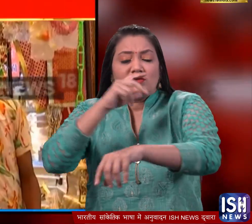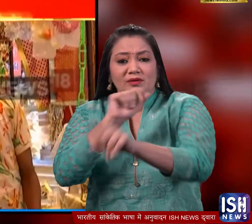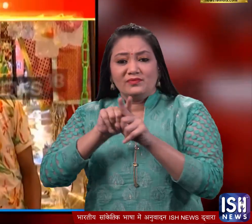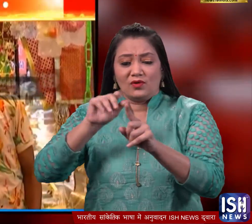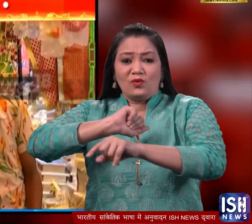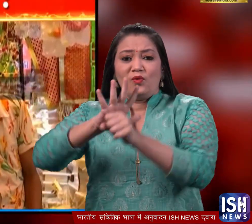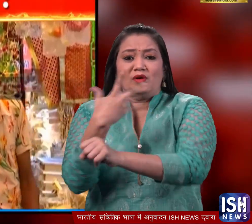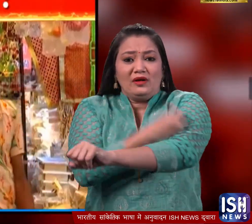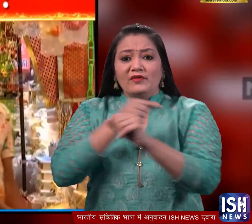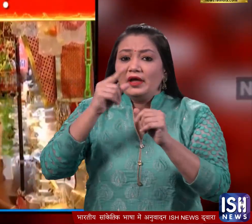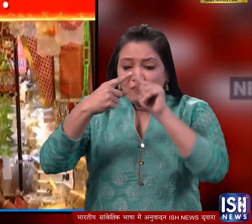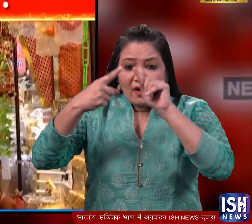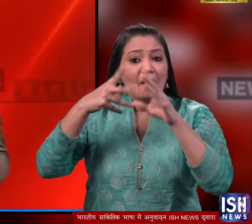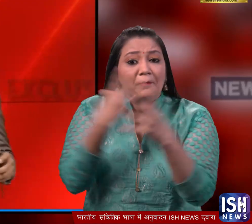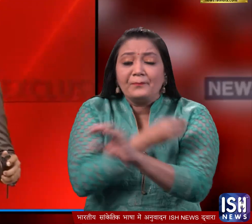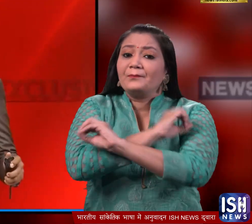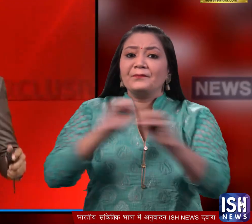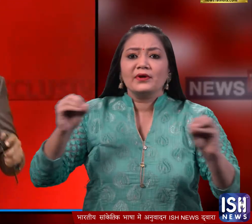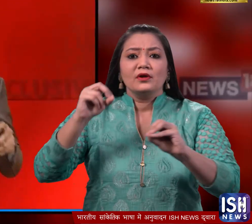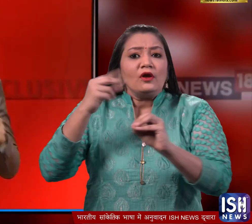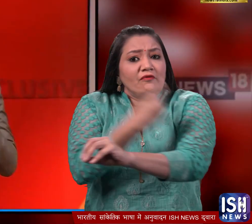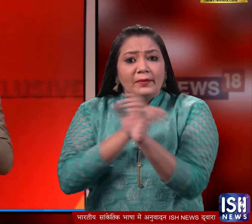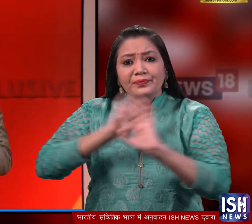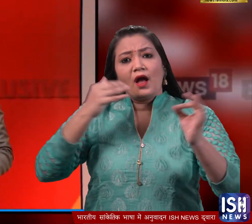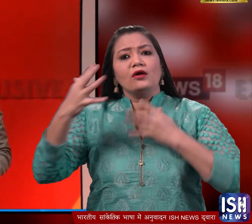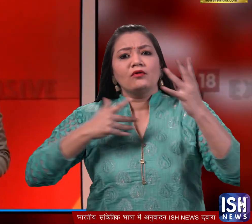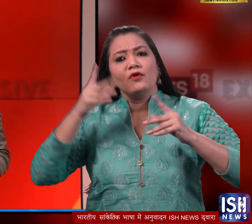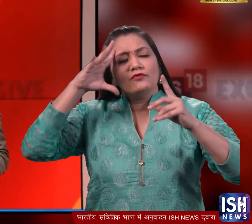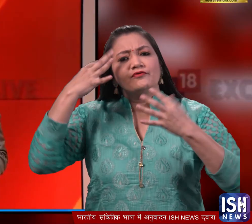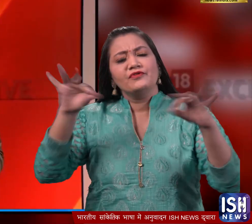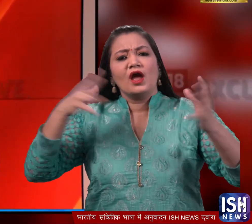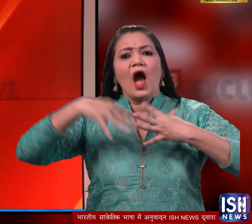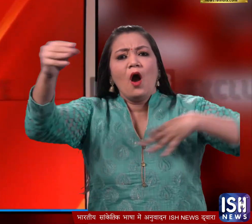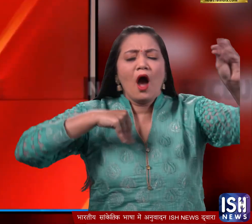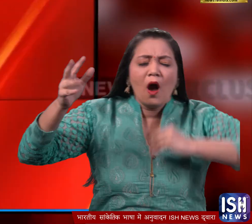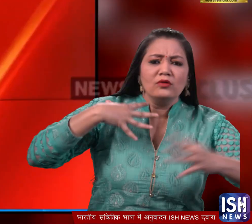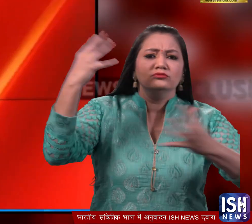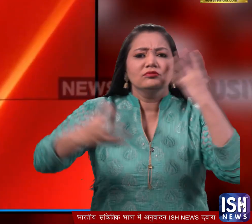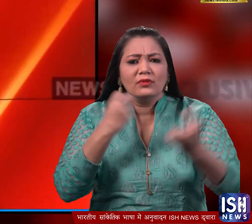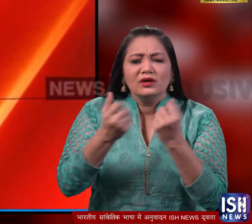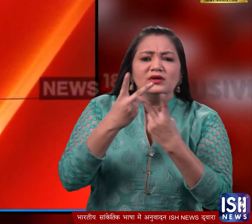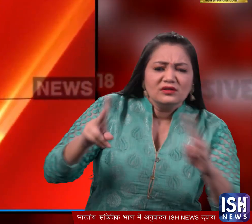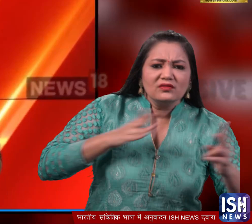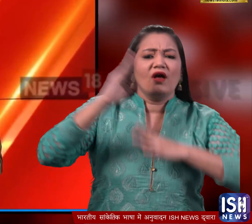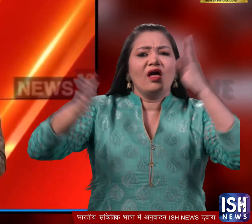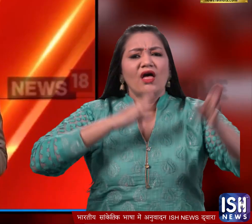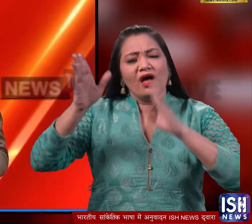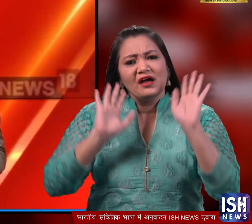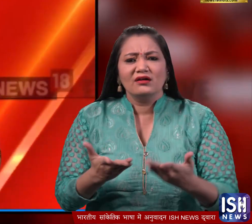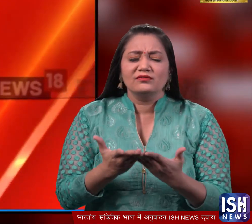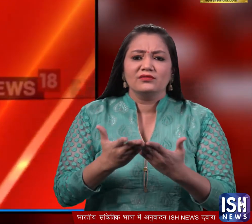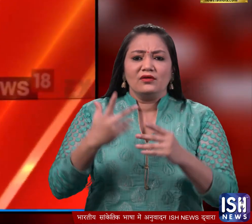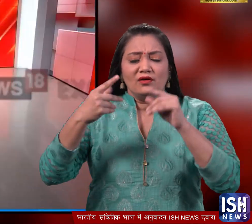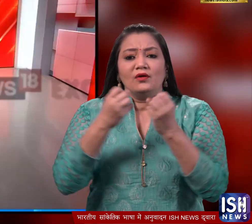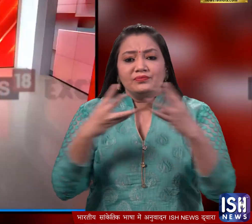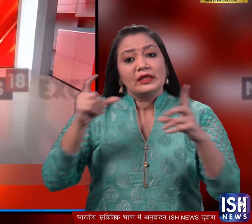अभी तक टीके की एक भी डोज नहीं लगी है और वो बिना टीका लगवाए ही बेधड़क घूम फिर रहे हैं। जिन राज्यों में बहुत सारे लोगों को टीके की एक भी